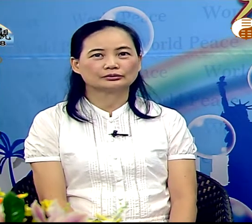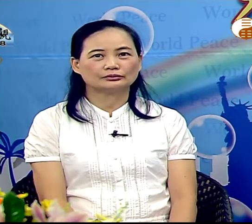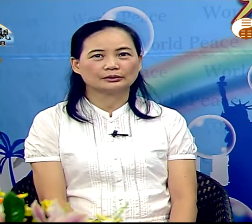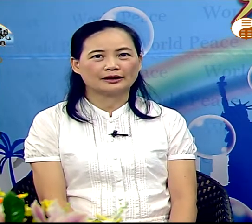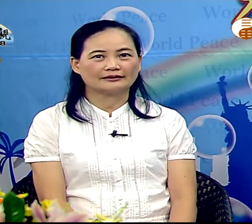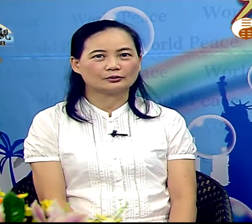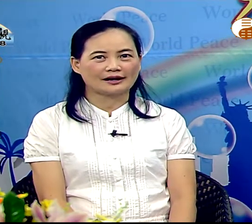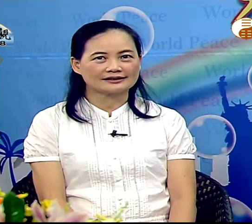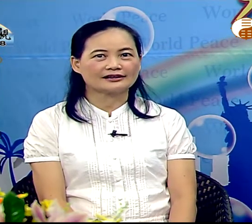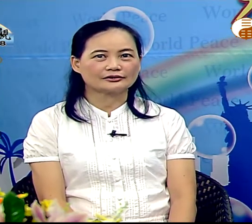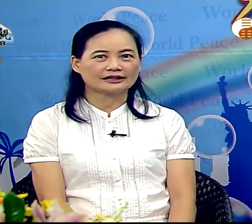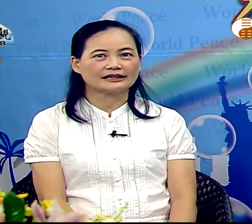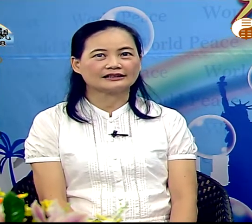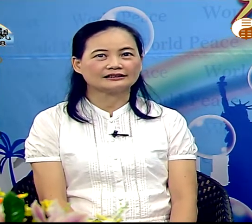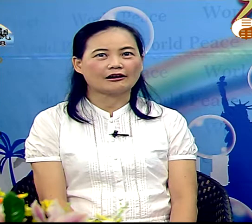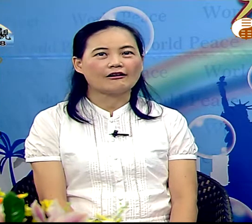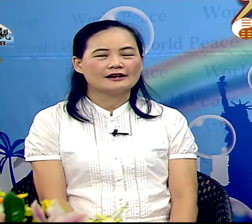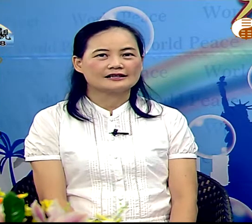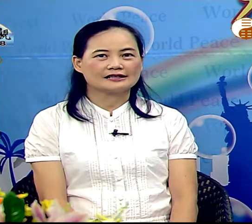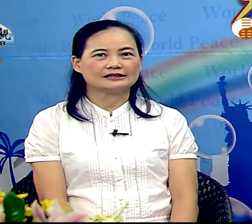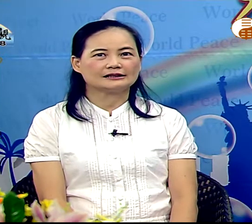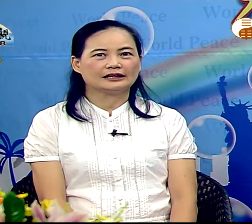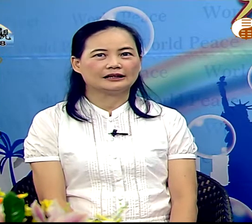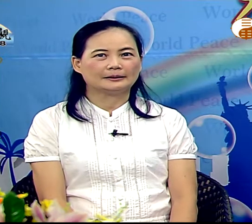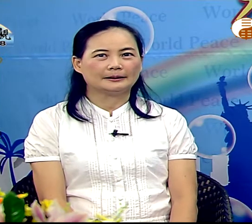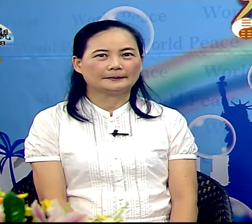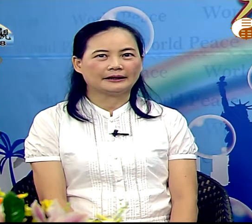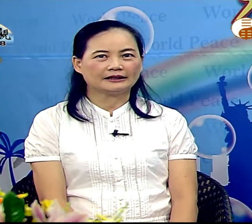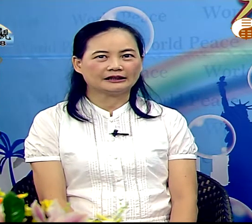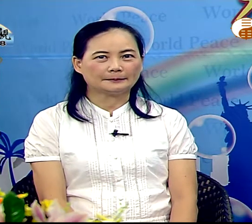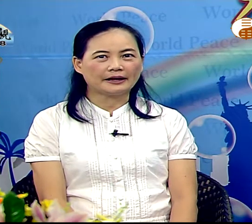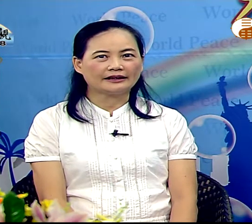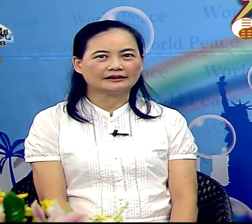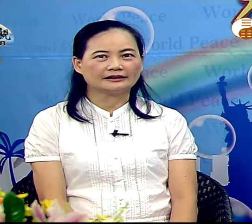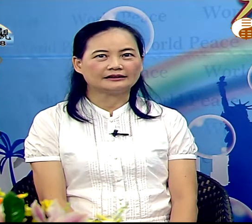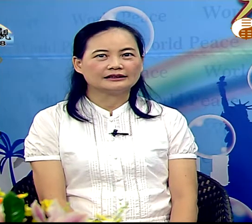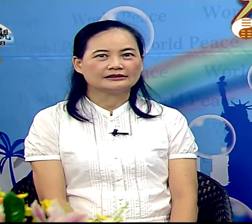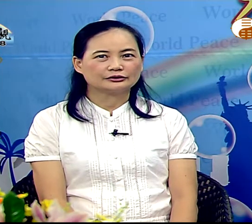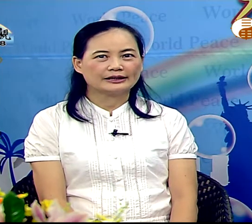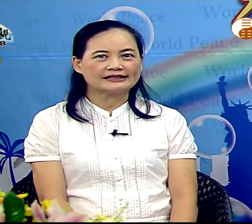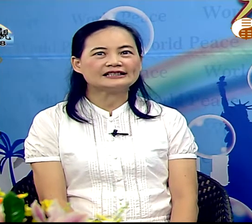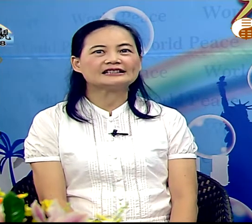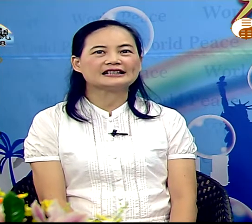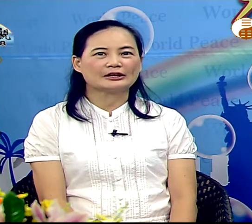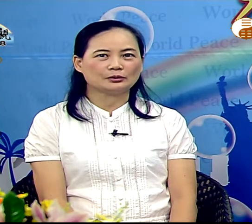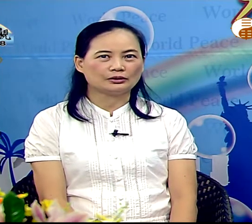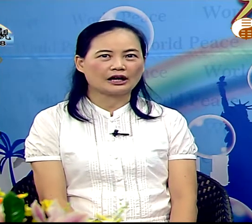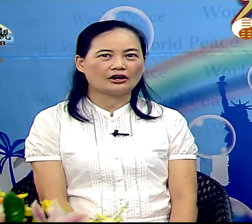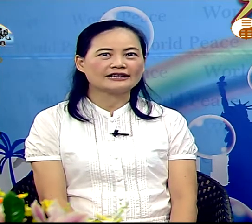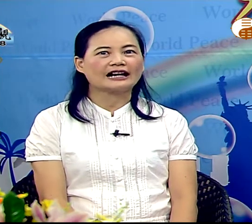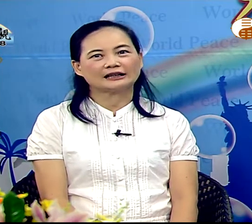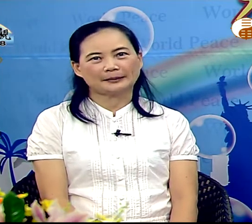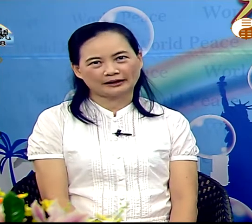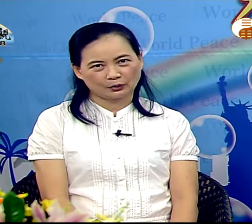聪的网站就可以看得到，是每个礼拜呢就会事先预告下个礼拜的活